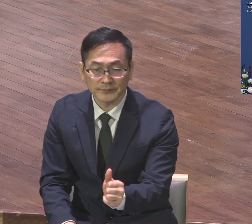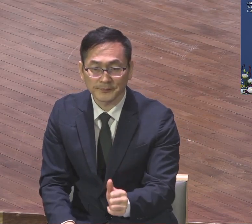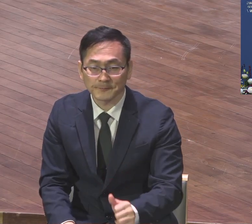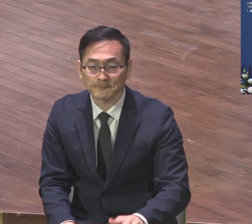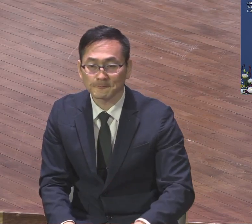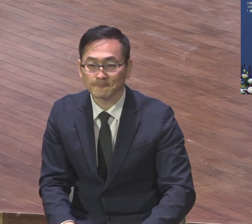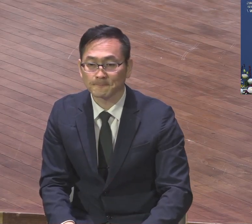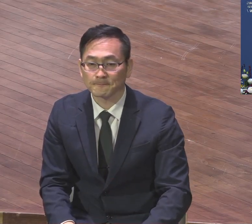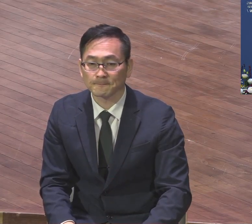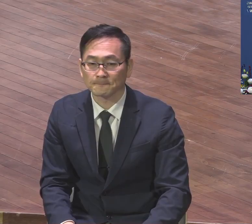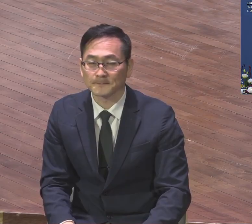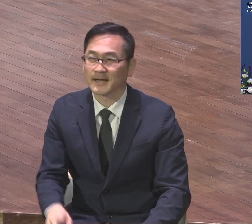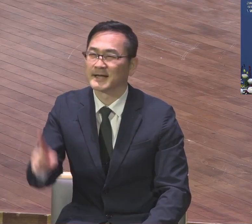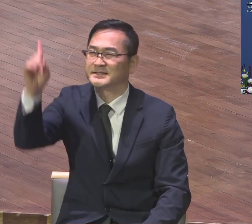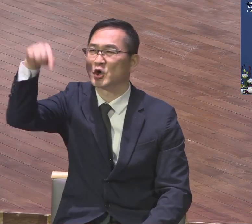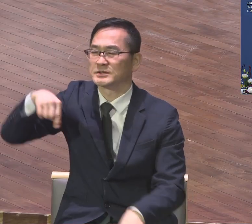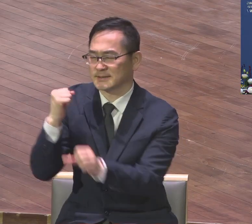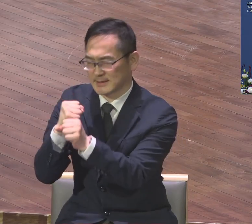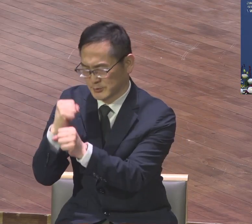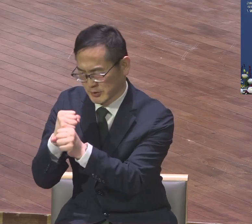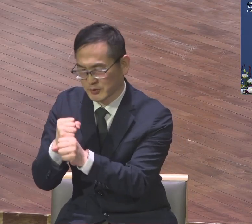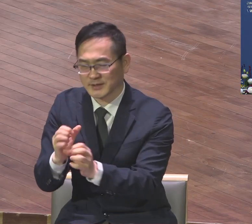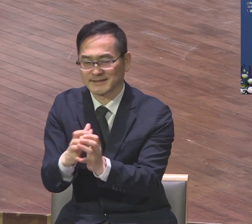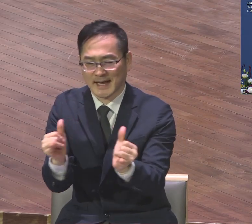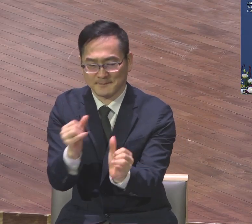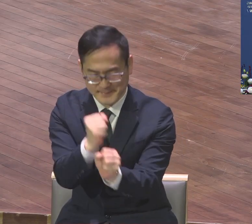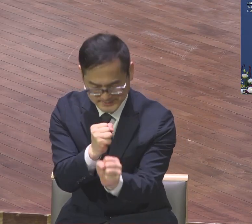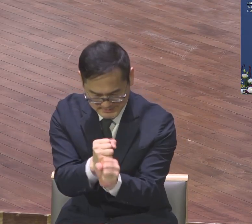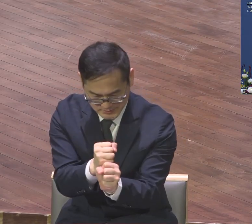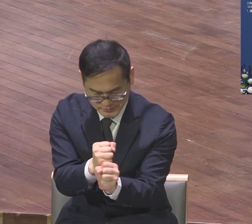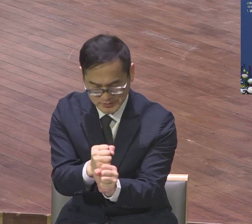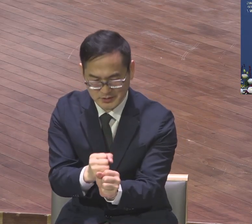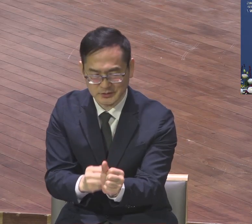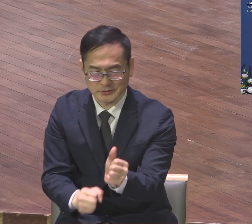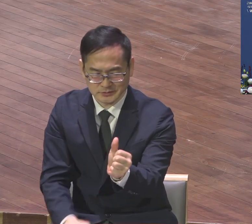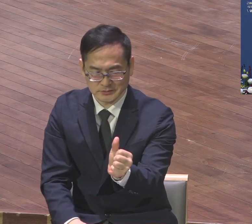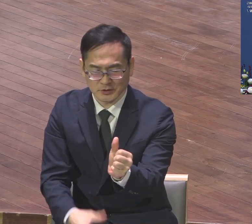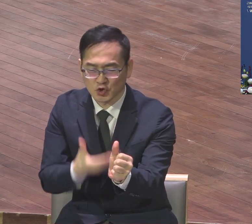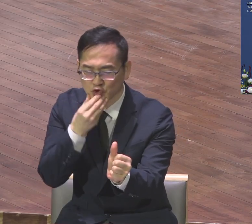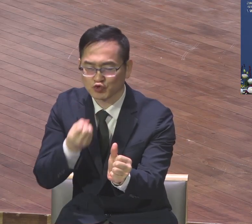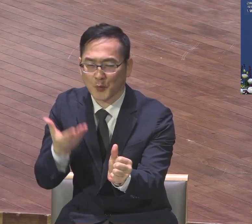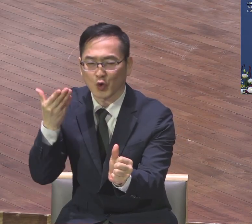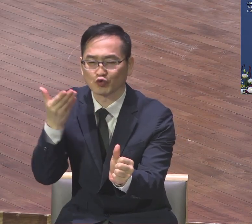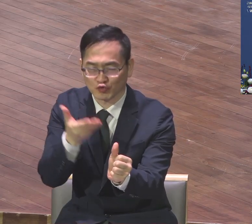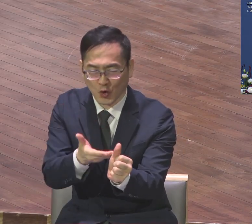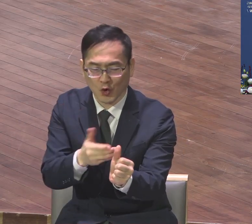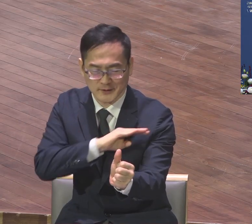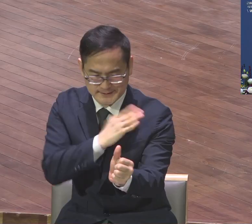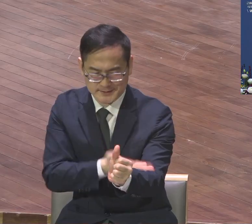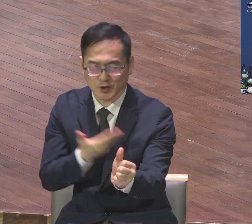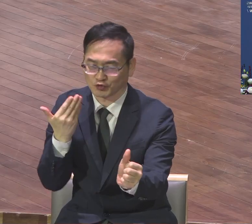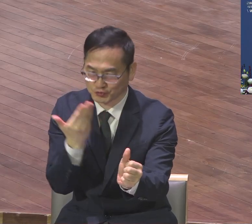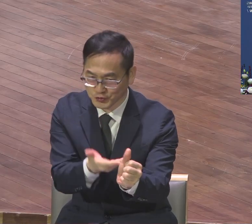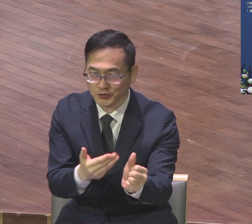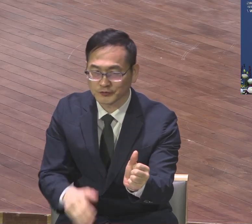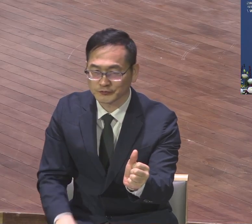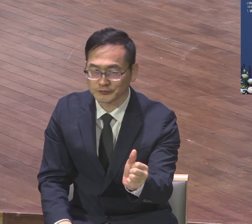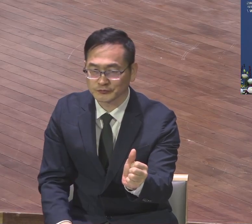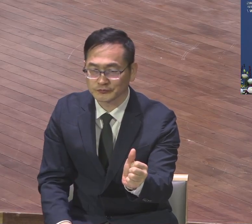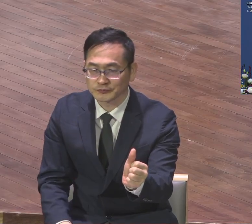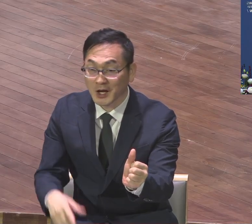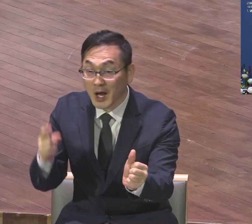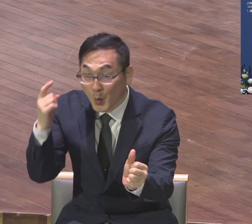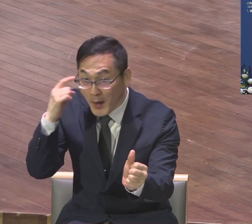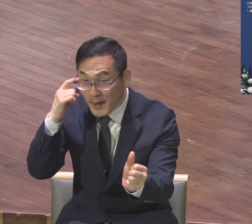하나님께서 천지를 창조하시고 사람을 창조하시고 이렇게 축복하신 이유가 뭐냐? 그 이유가 뭐예요?